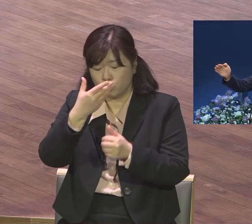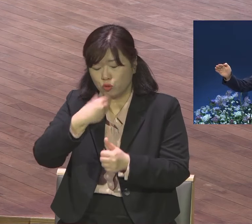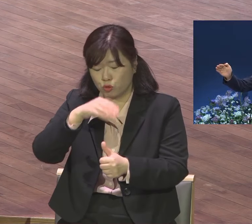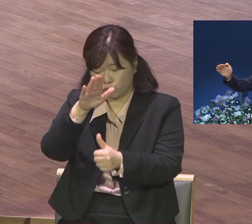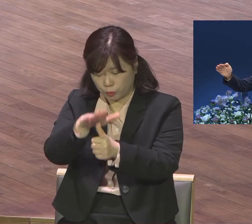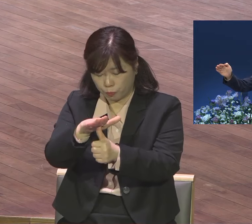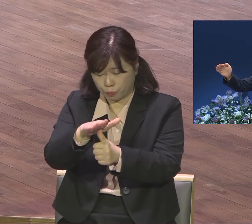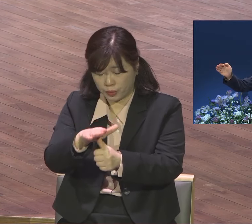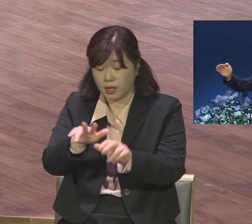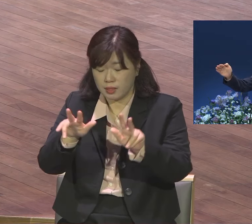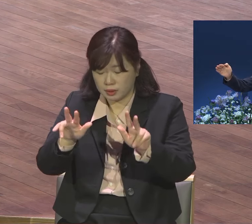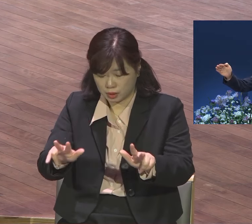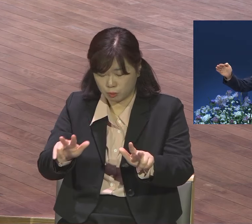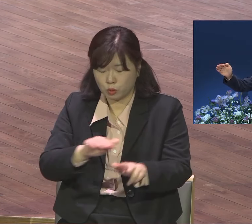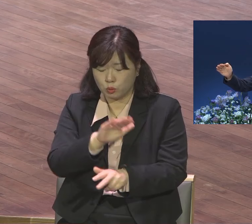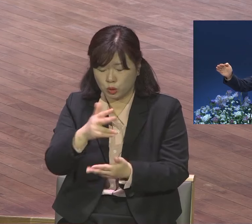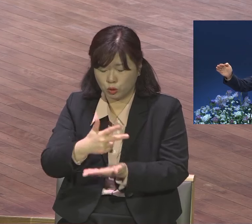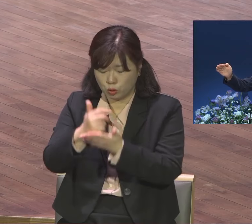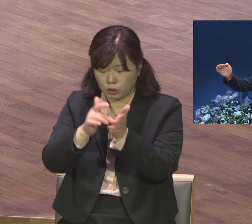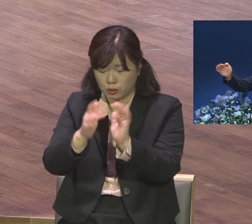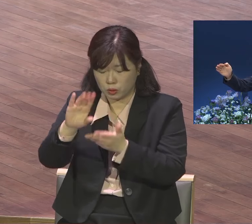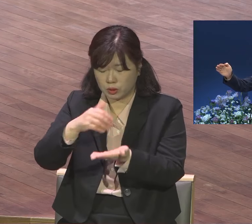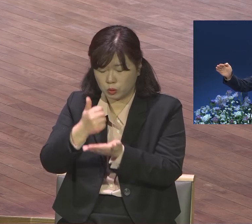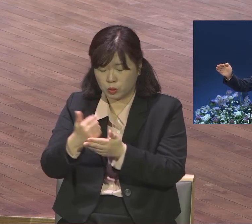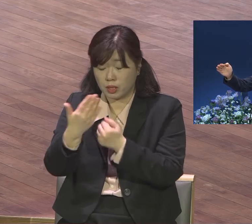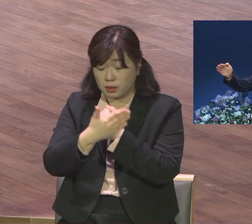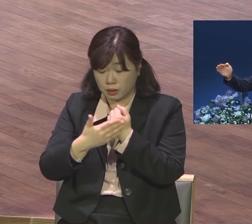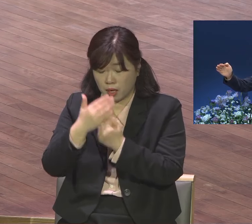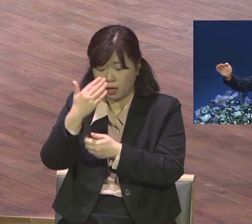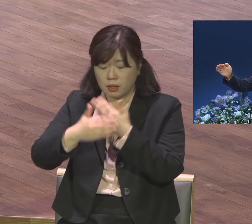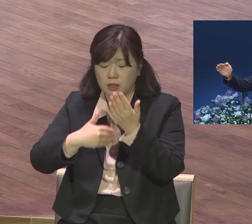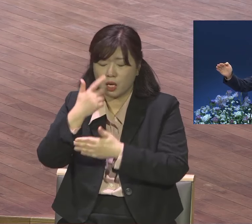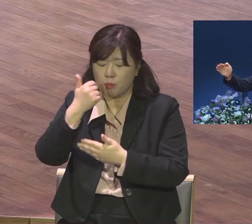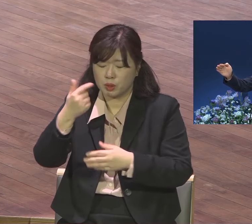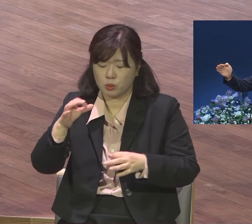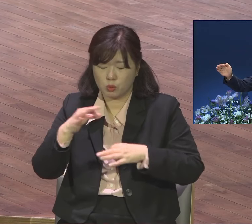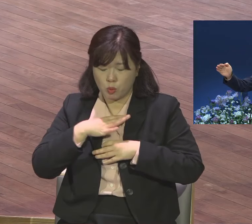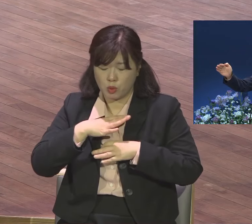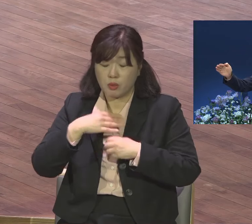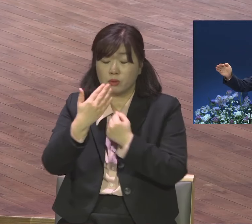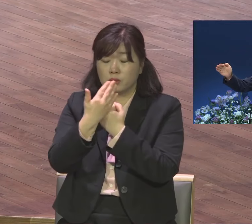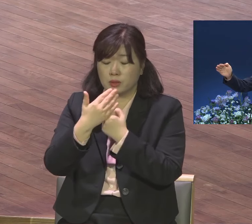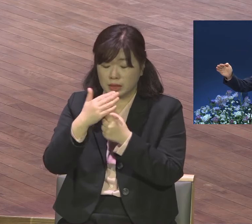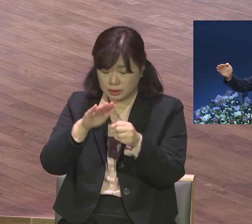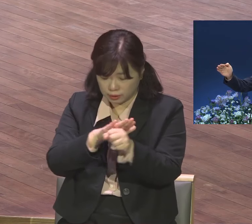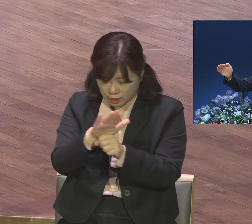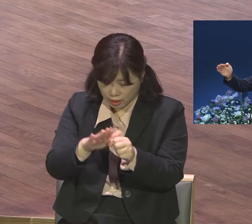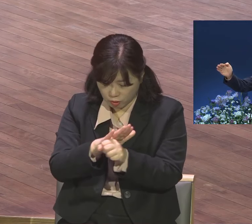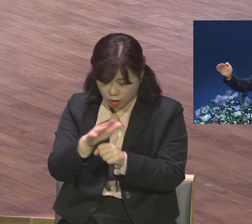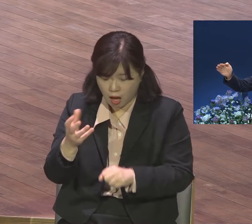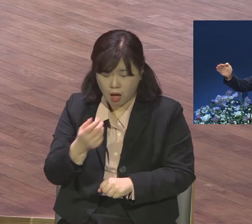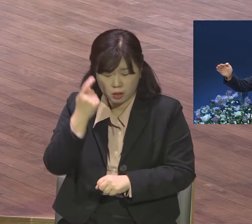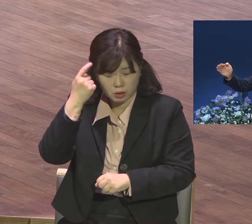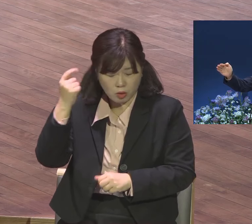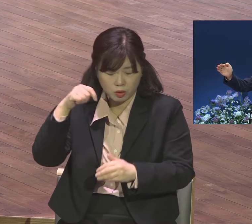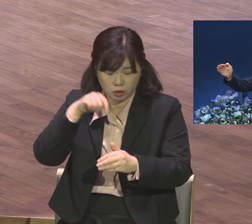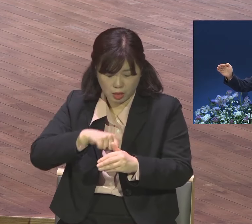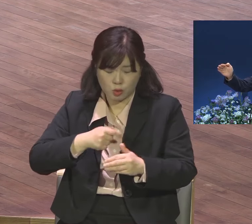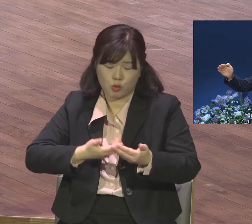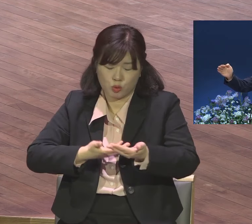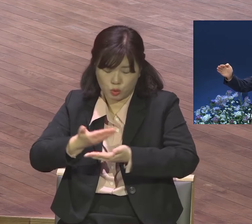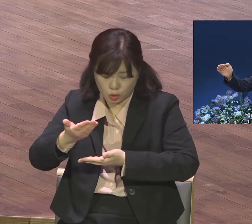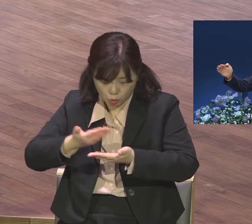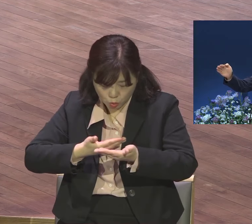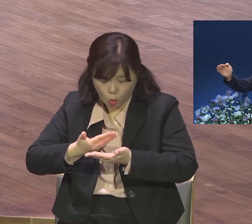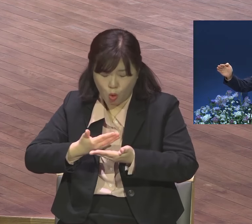지금은 우리 주 예수 그리스도의 은혜와 하나님 아버지의 놀라우신 사랑하심과 성령의 내주 인도